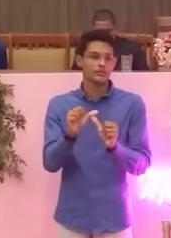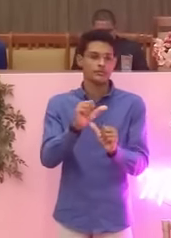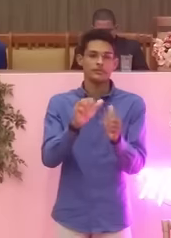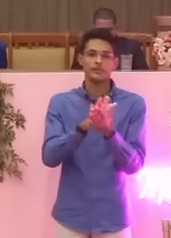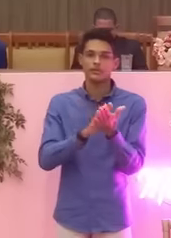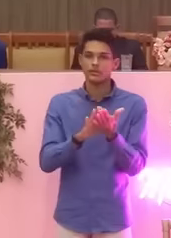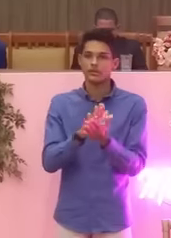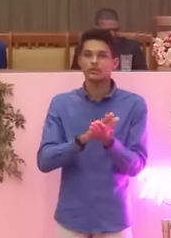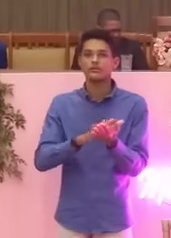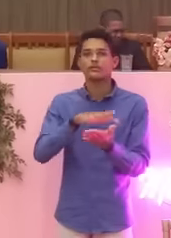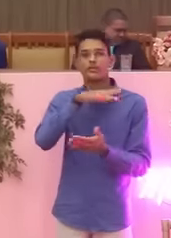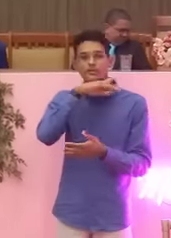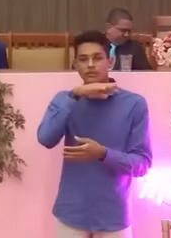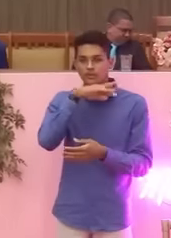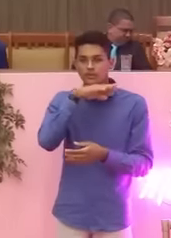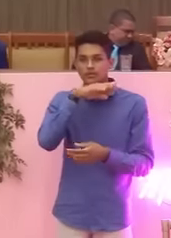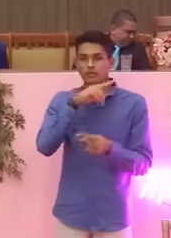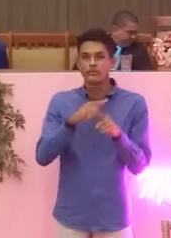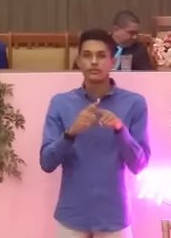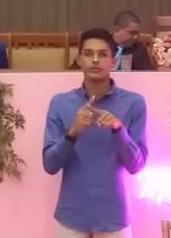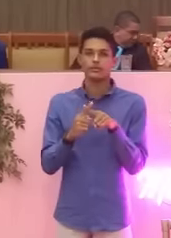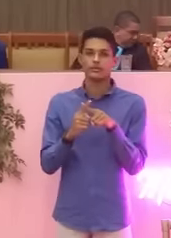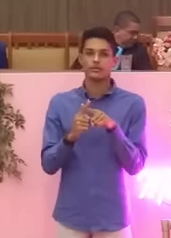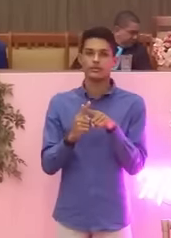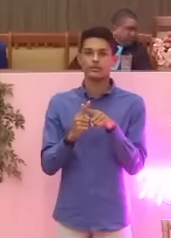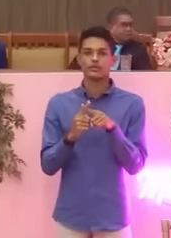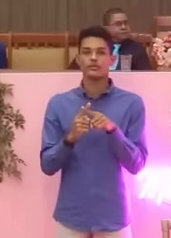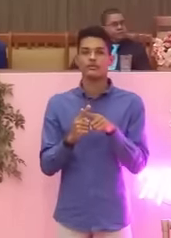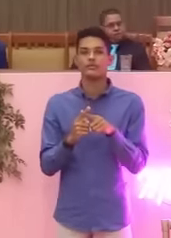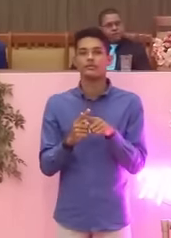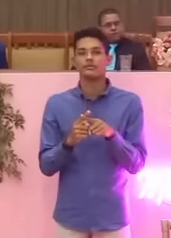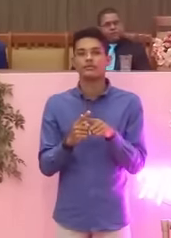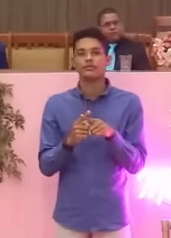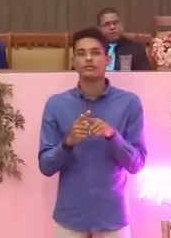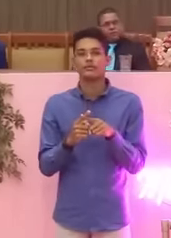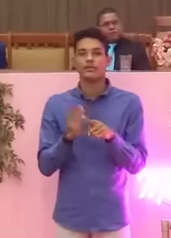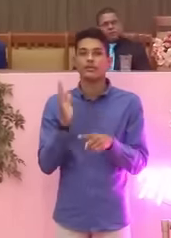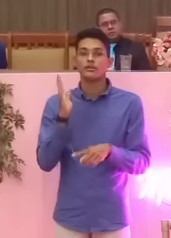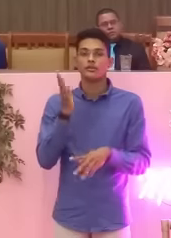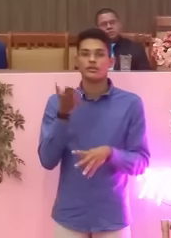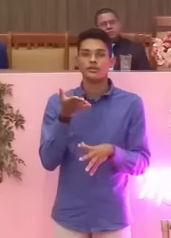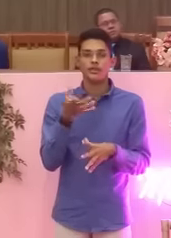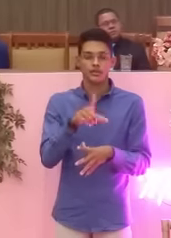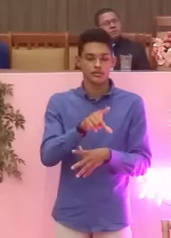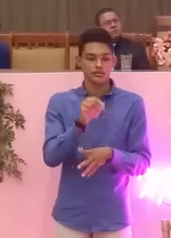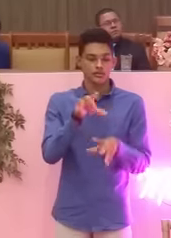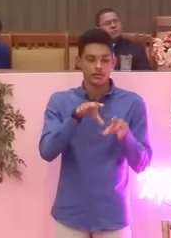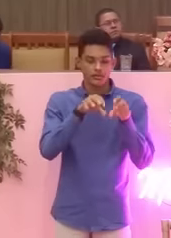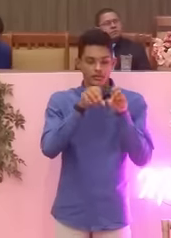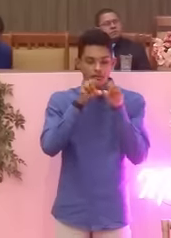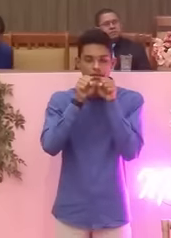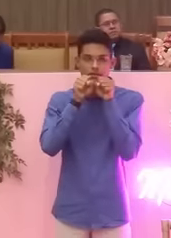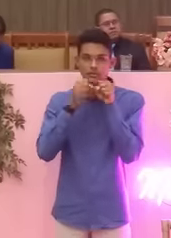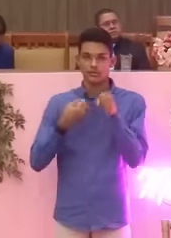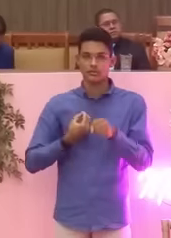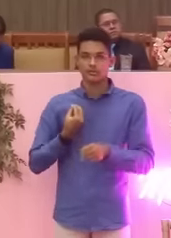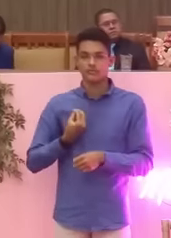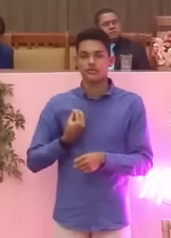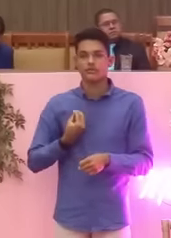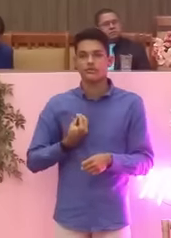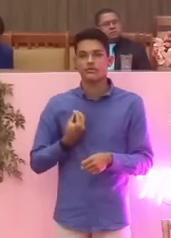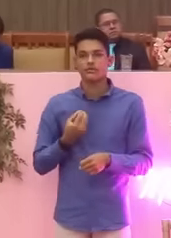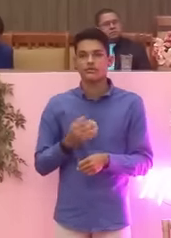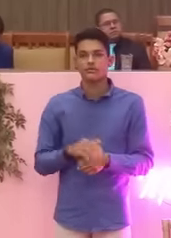porque ela já legalizou a maldição para sua vida e você não vai mudar ela e aí